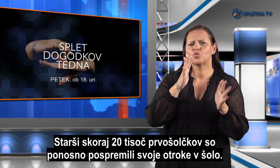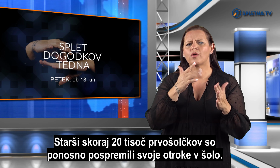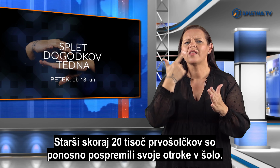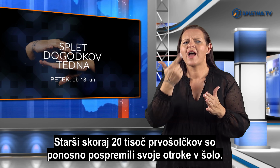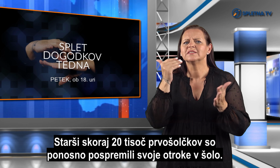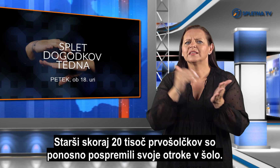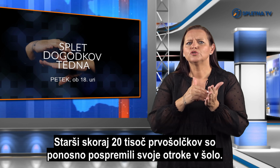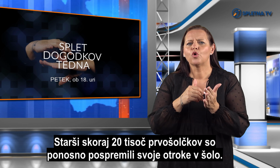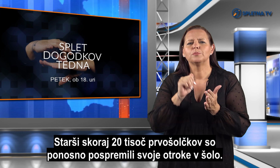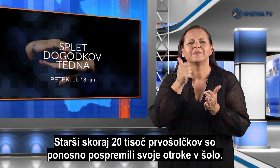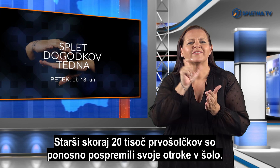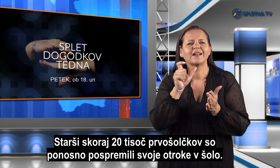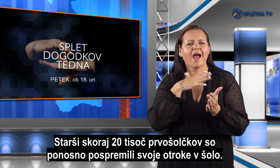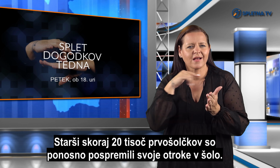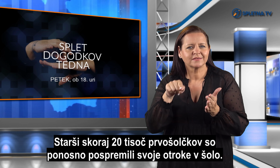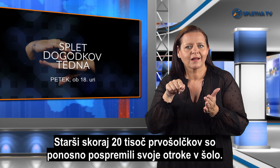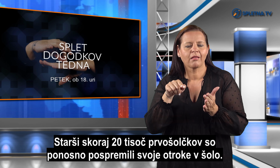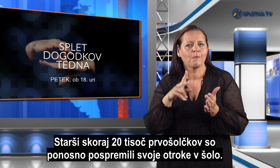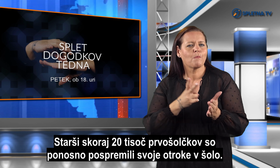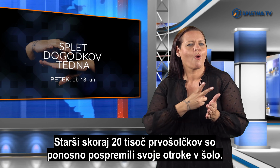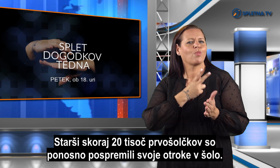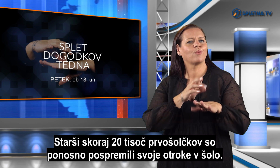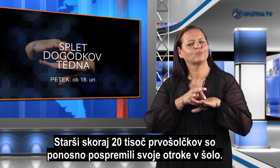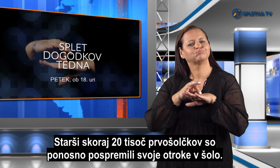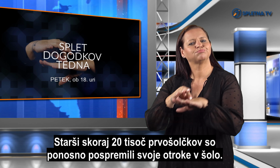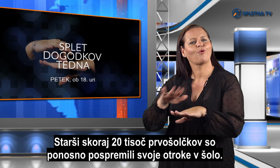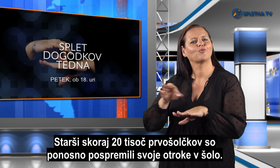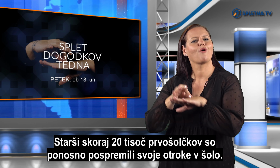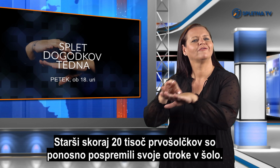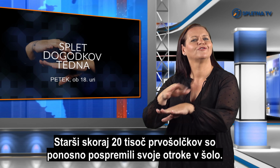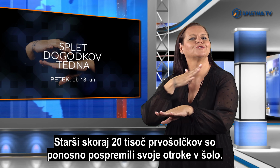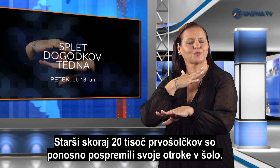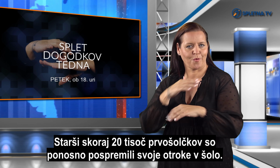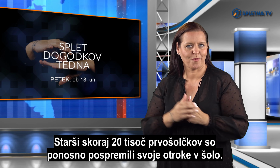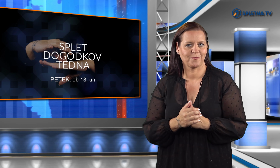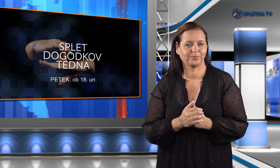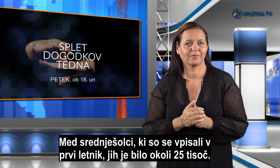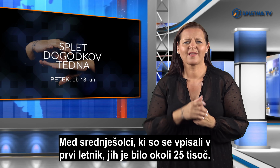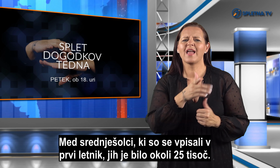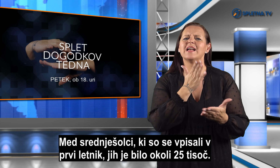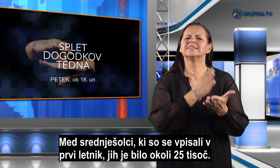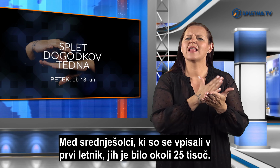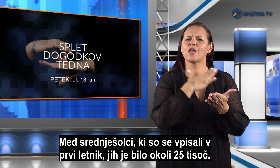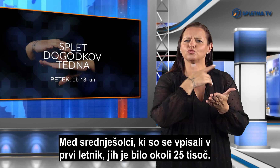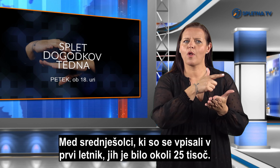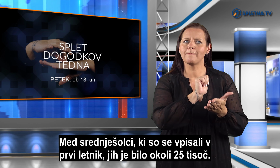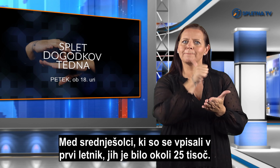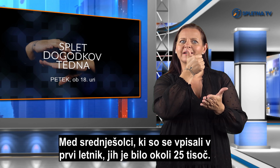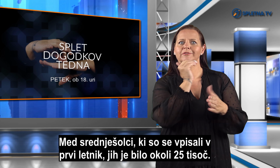20 tisoč prvošolčkov so ponosno pospremili svoje otroke v šolo. Med srednješolci, ki so se